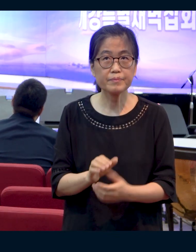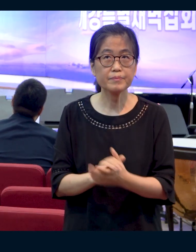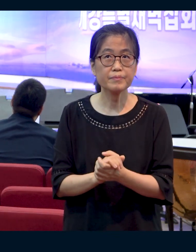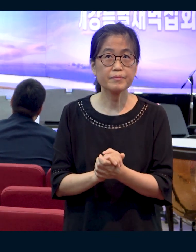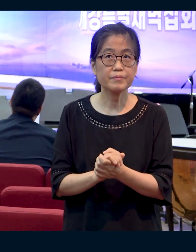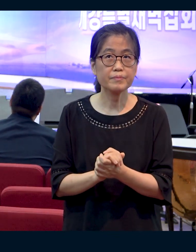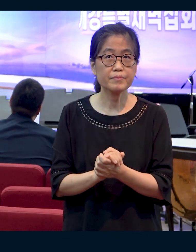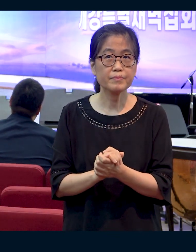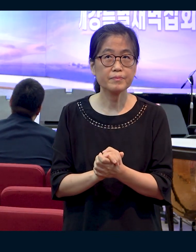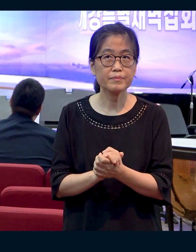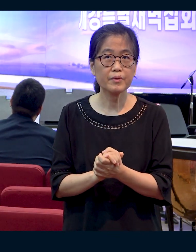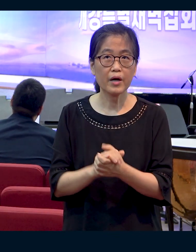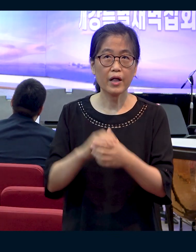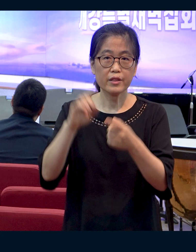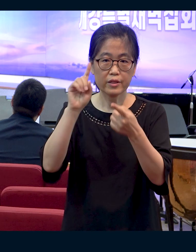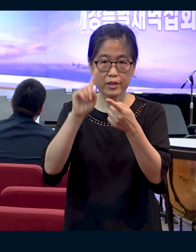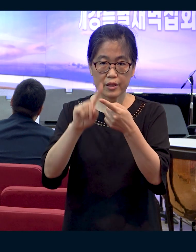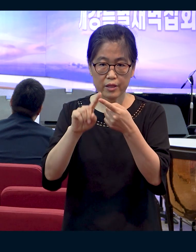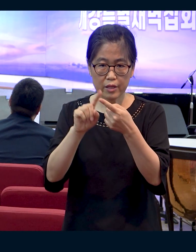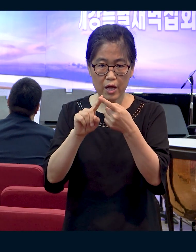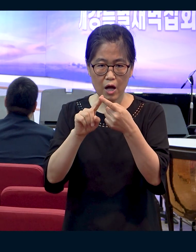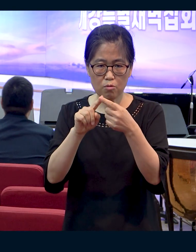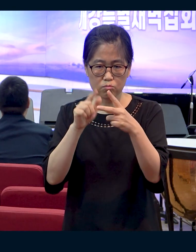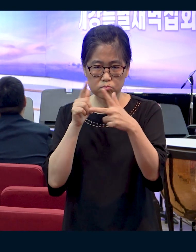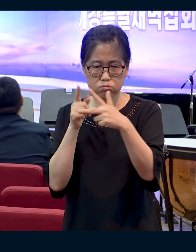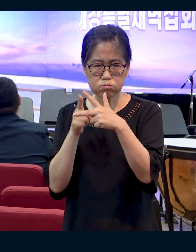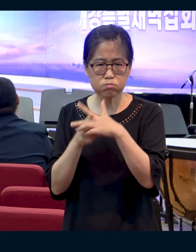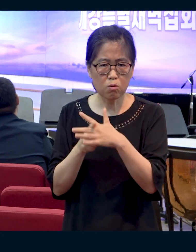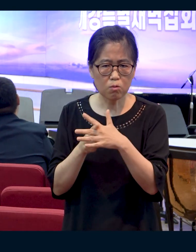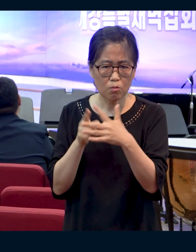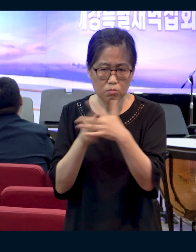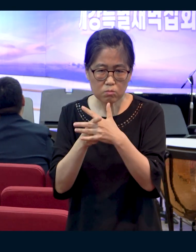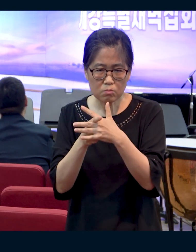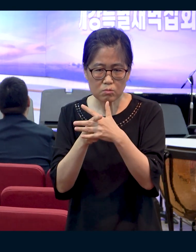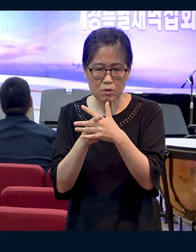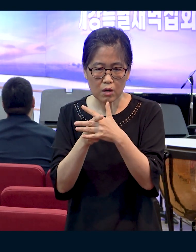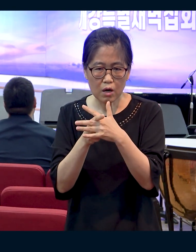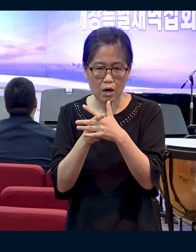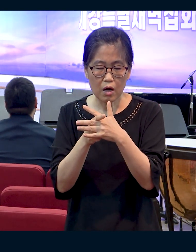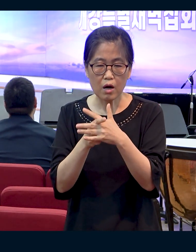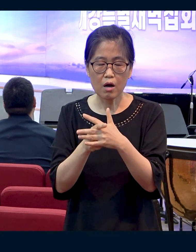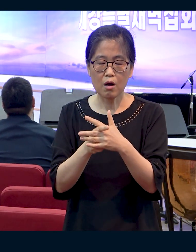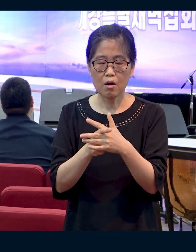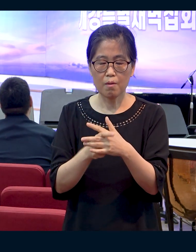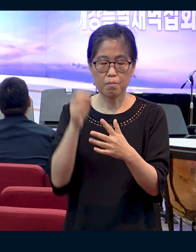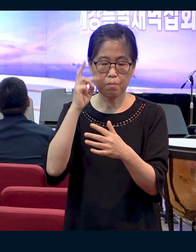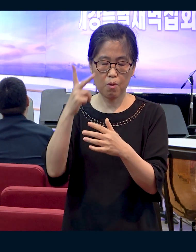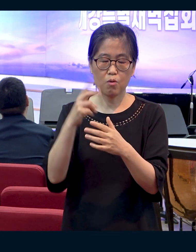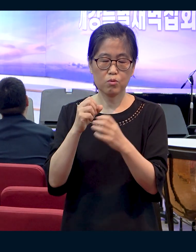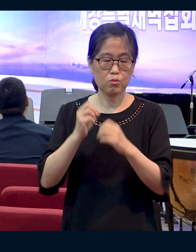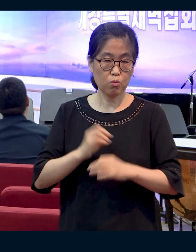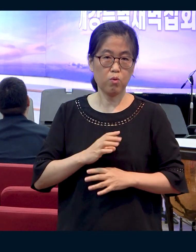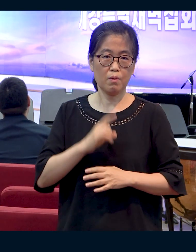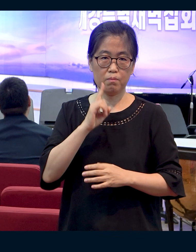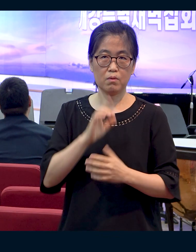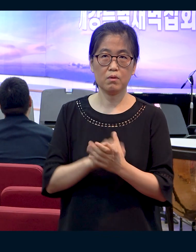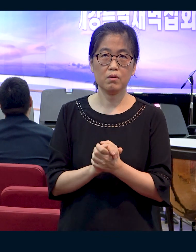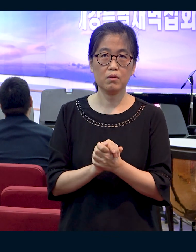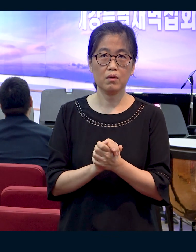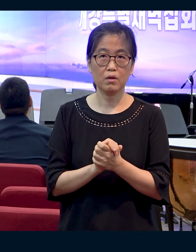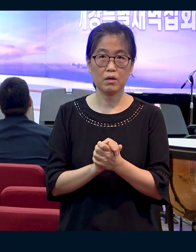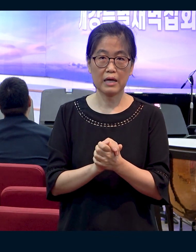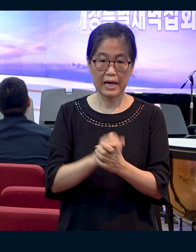이건 진짜 어떻게 이런 통찰이 왔는지 모르겠지만 바울 사도는 어느 순간 딱 얘기합니다.